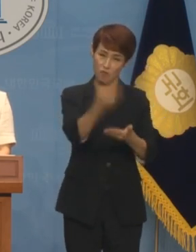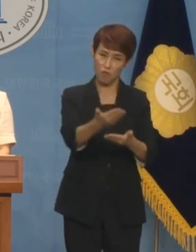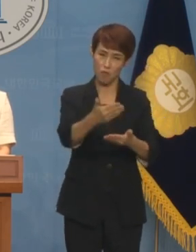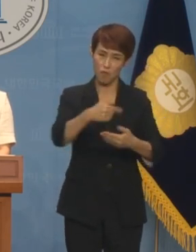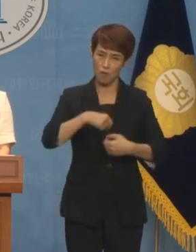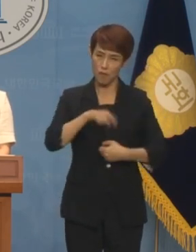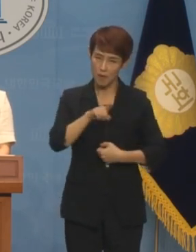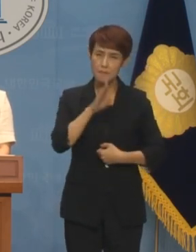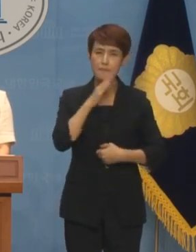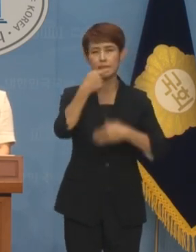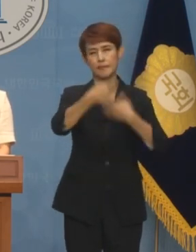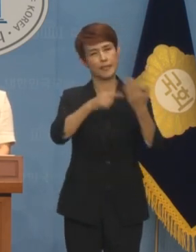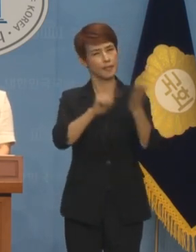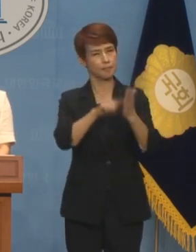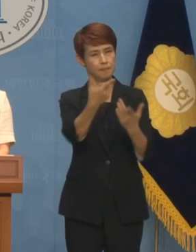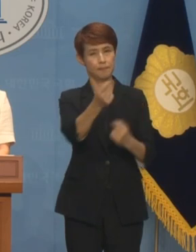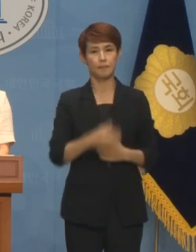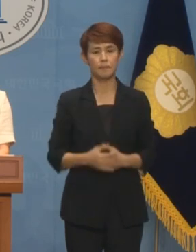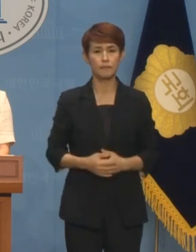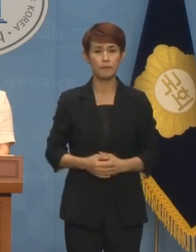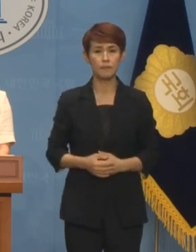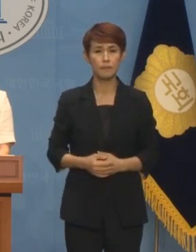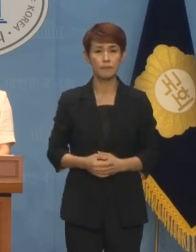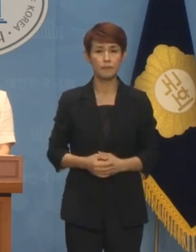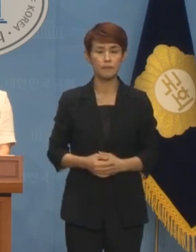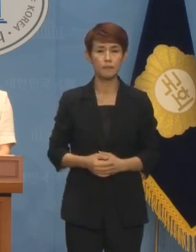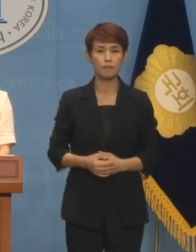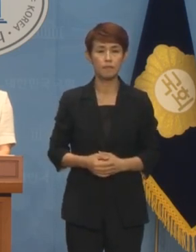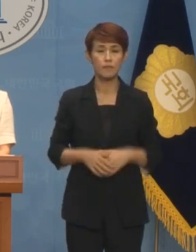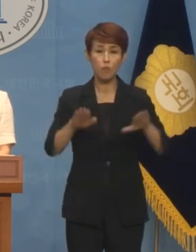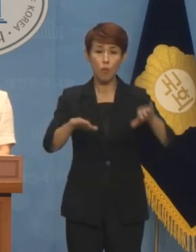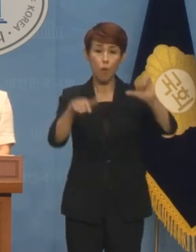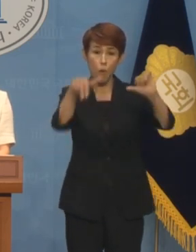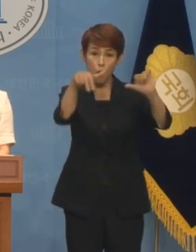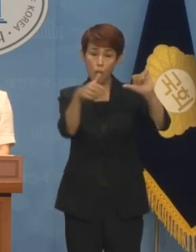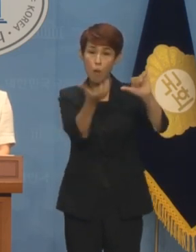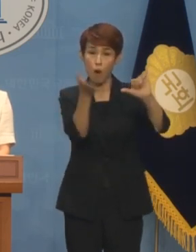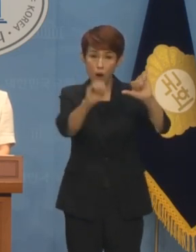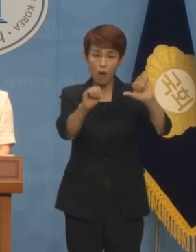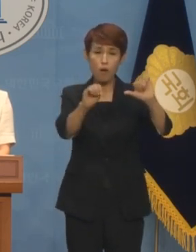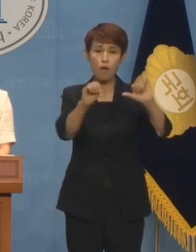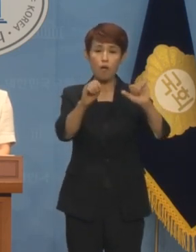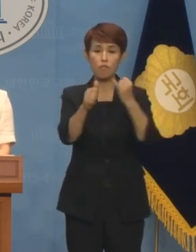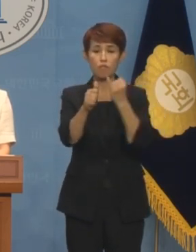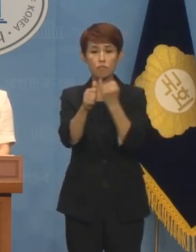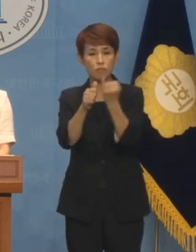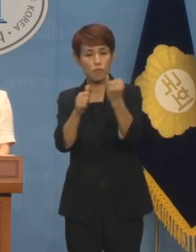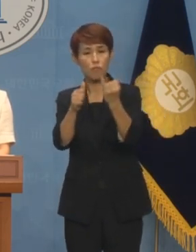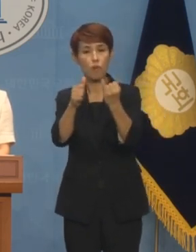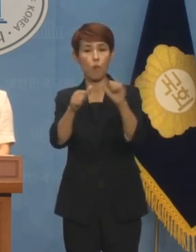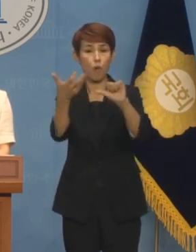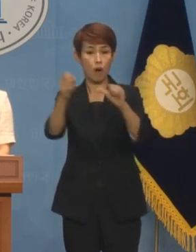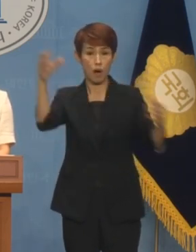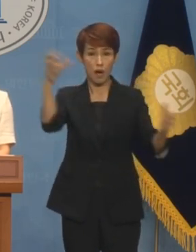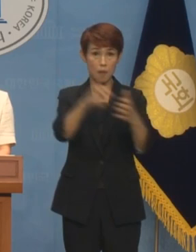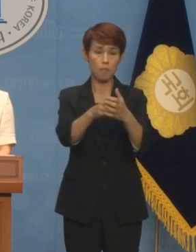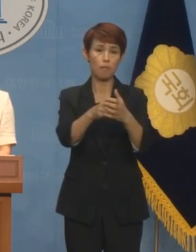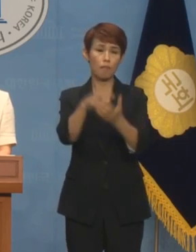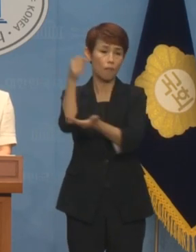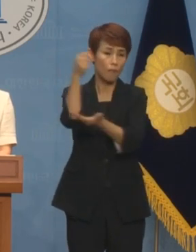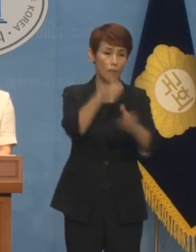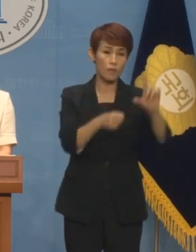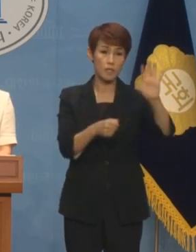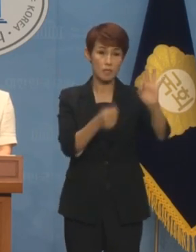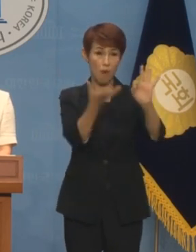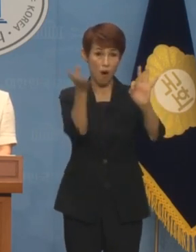것입니다. 현재 상속세는 일괄공제 5억 원에 배우자 공제 5억 원을 합쳐 일반적으로 상속가액 10억